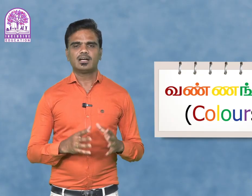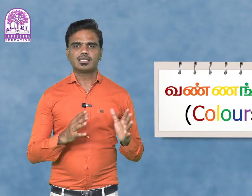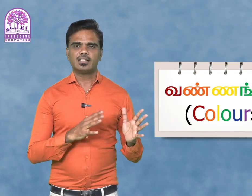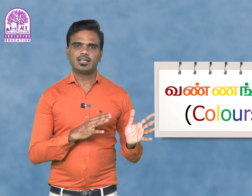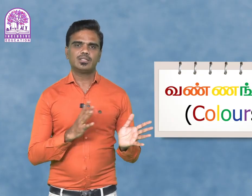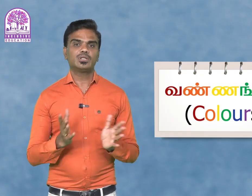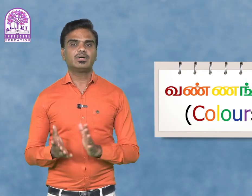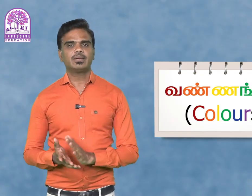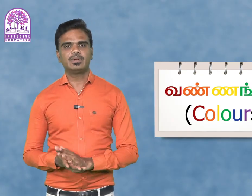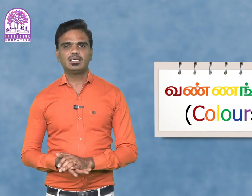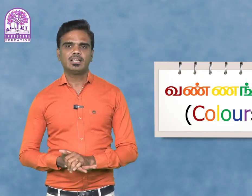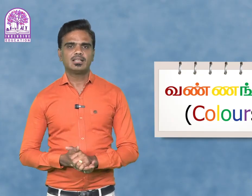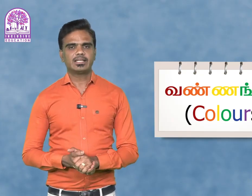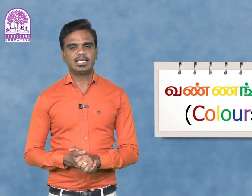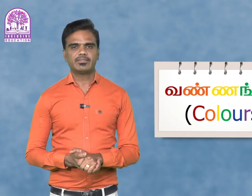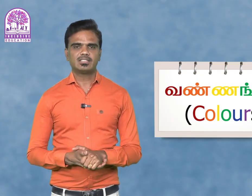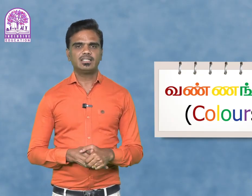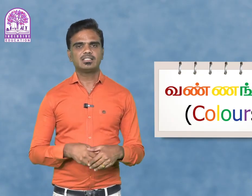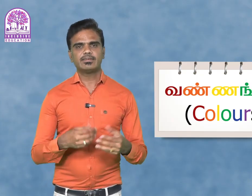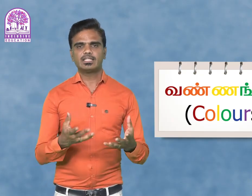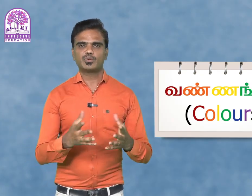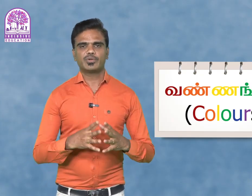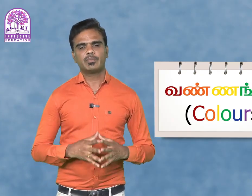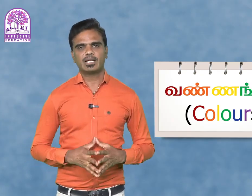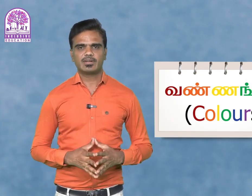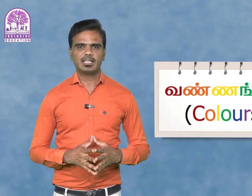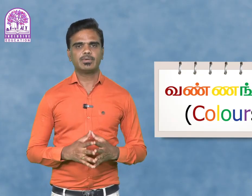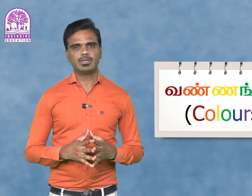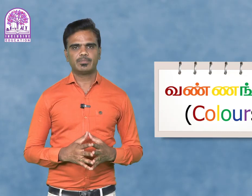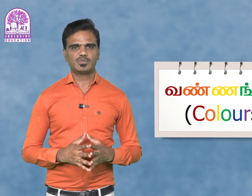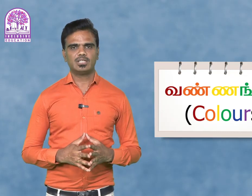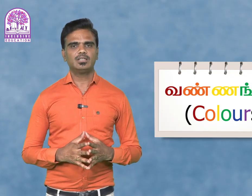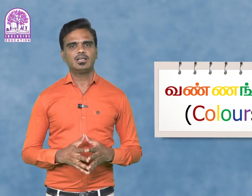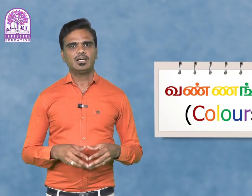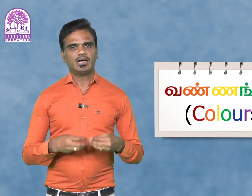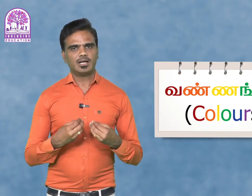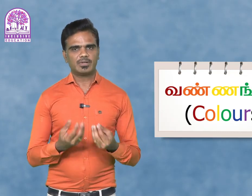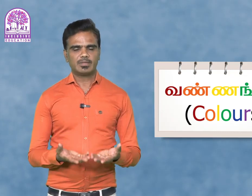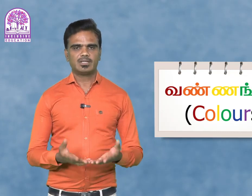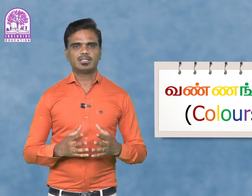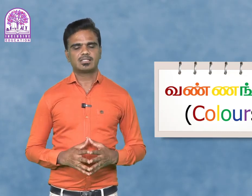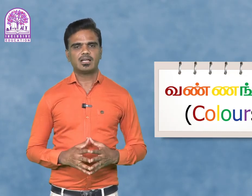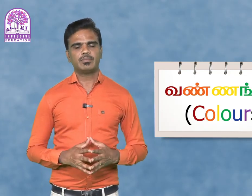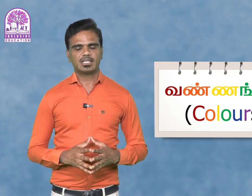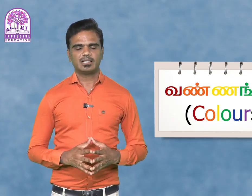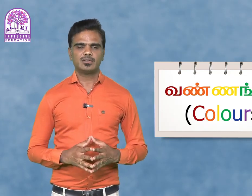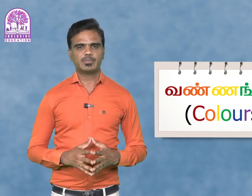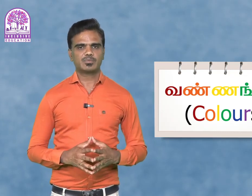அந்த கலர் எல்லாத்தையும் நம்ம எப்படி சைன் லாங்குவேஜில் செவித்திறன் குறைவுடைய மாணவர்கள்ட்ட நம்ம எப்படி சொல்லி அவங்கள்ட்ட நம்ம பேசலாம் அப்படிங்கிறது எல்லாத்தையும் நம்ம